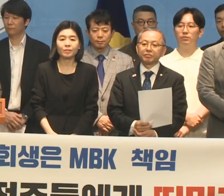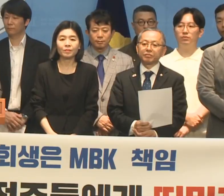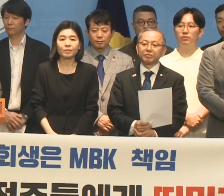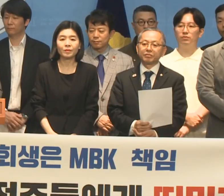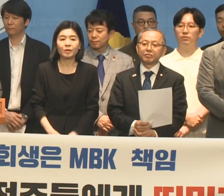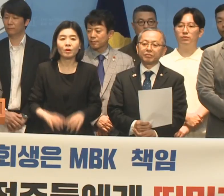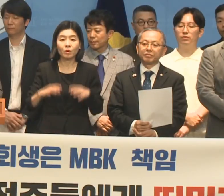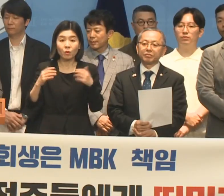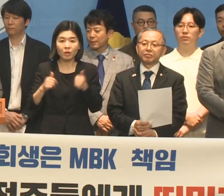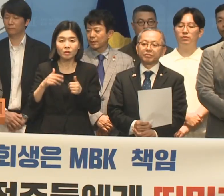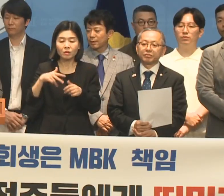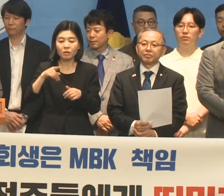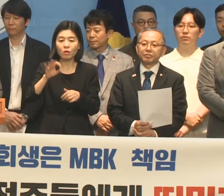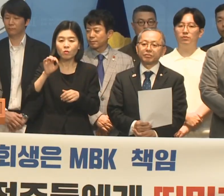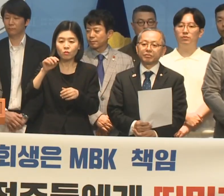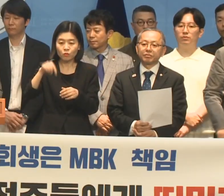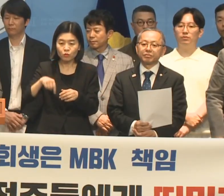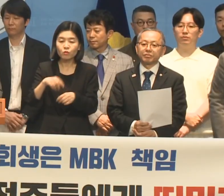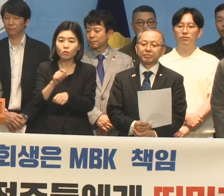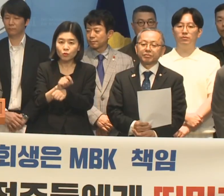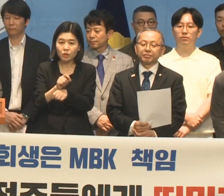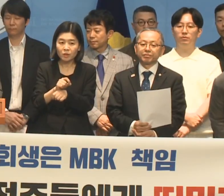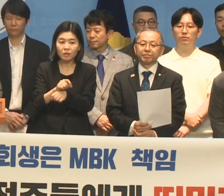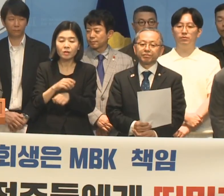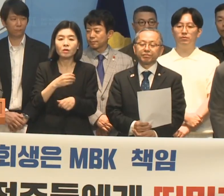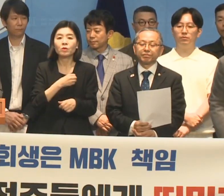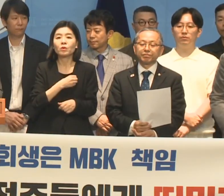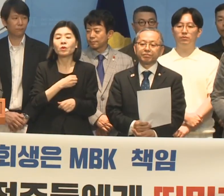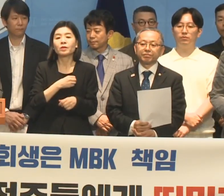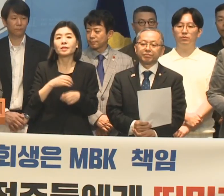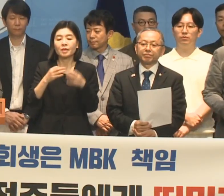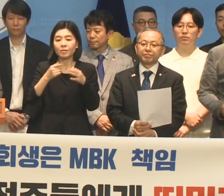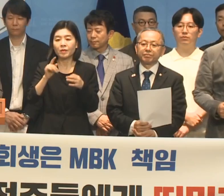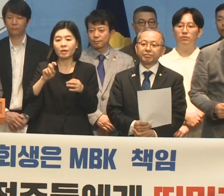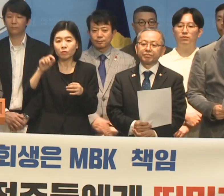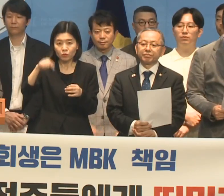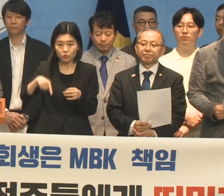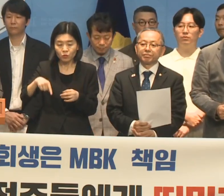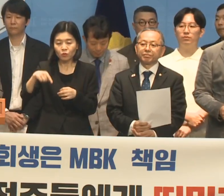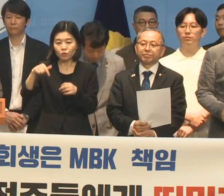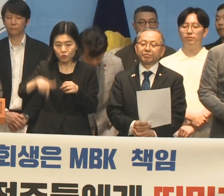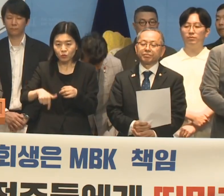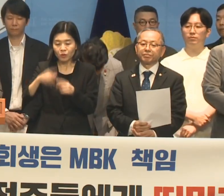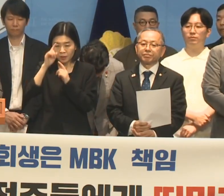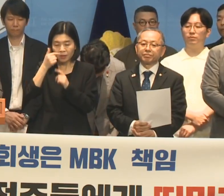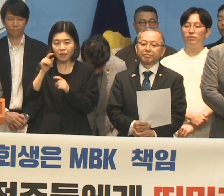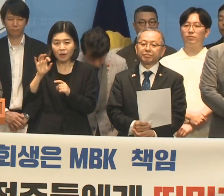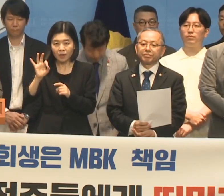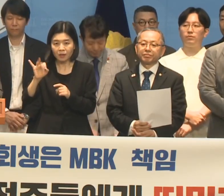또 국회 정무위 소속 김남금 의원님 오셨습니다. 이강일 의원님 오셨습니다.